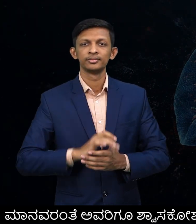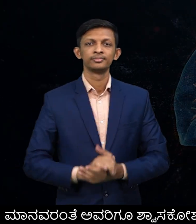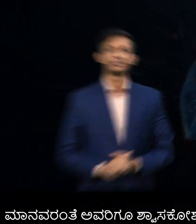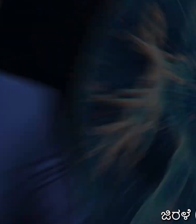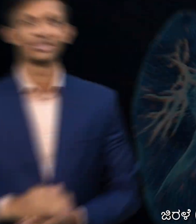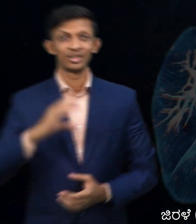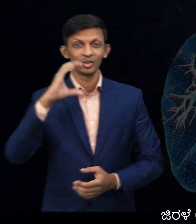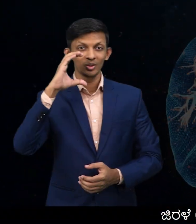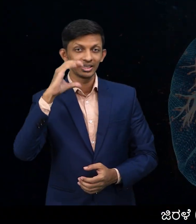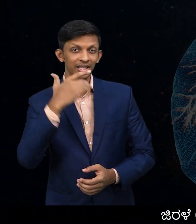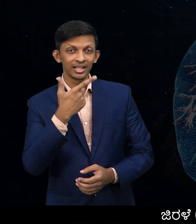ಜಿರಳೆ.